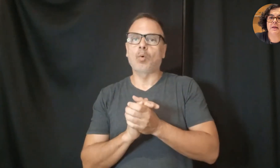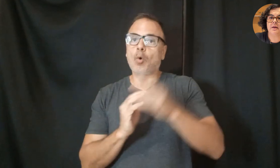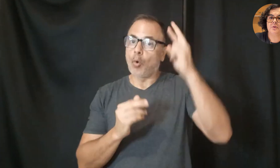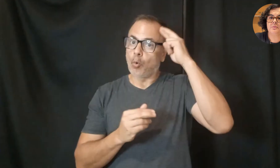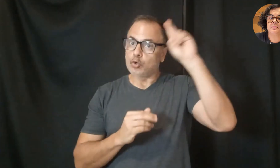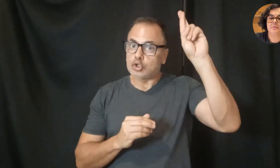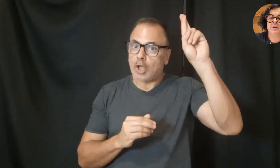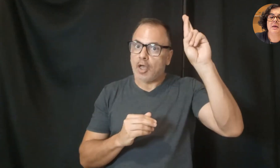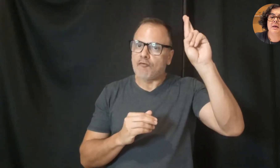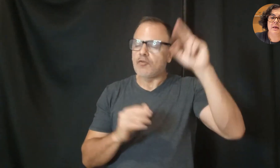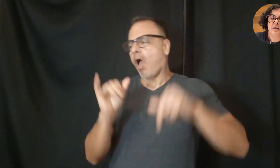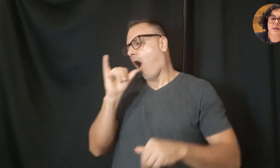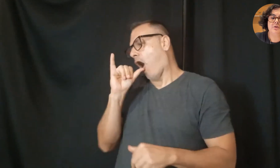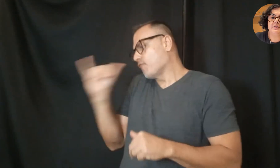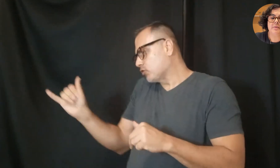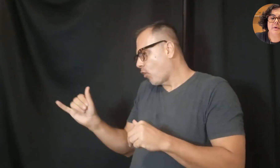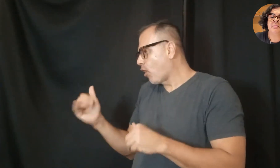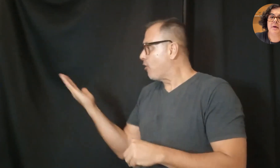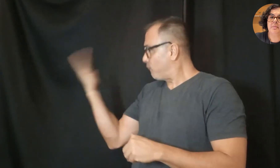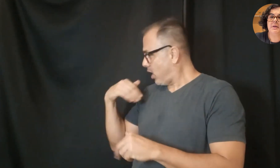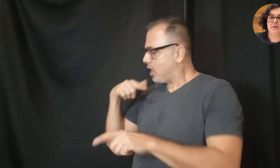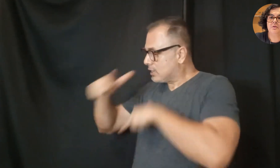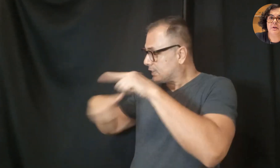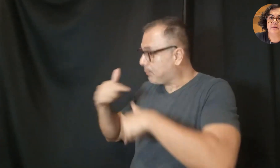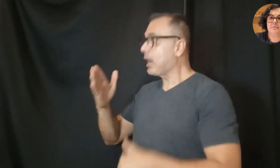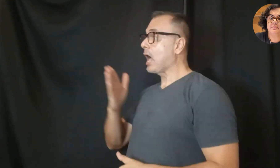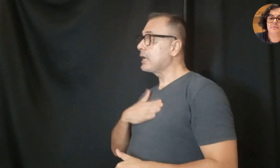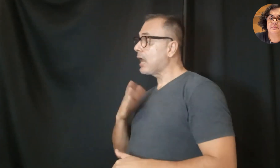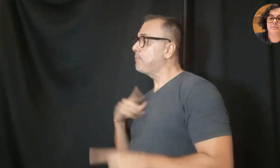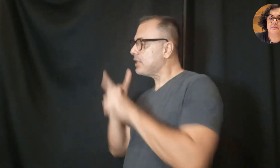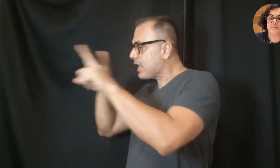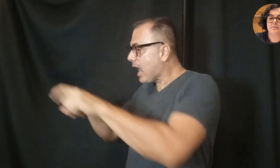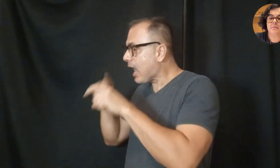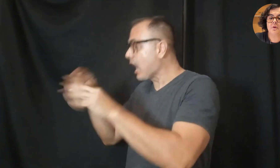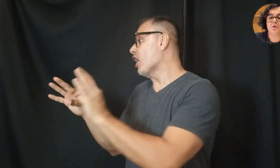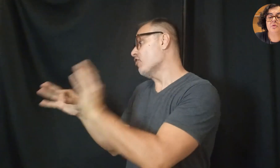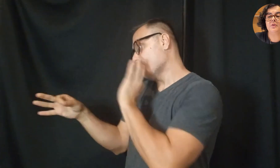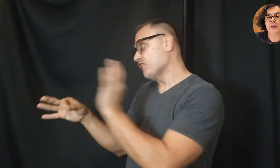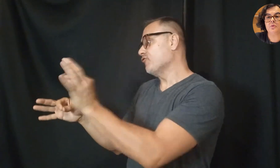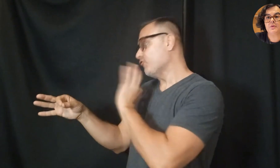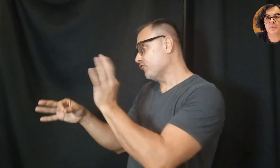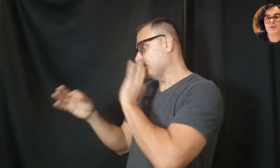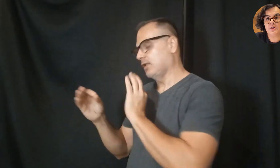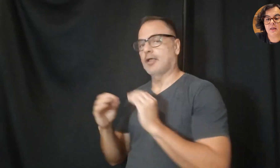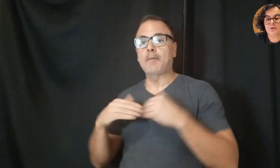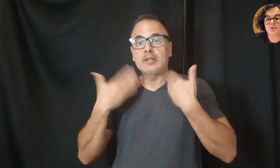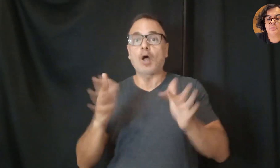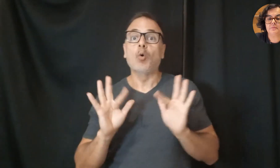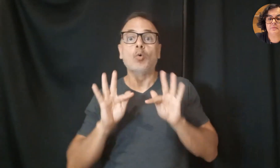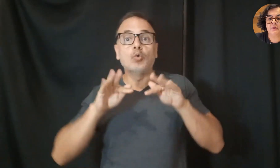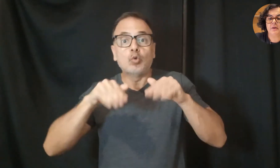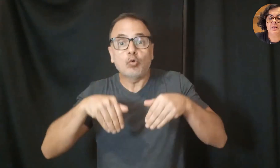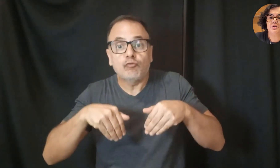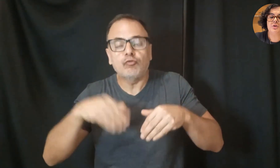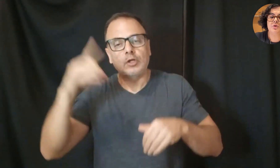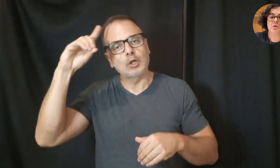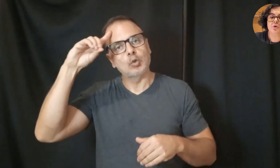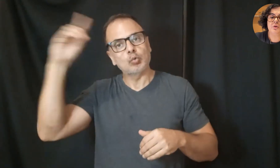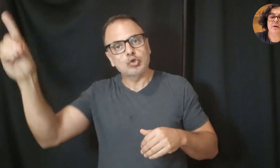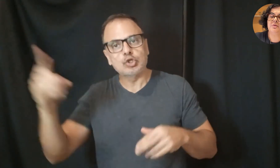proprietário: Ide também para a minha vinha. No final do expediente, disse o dono da vinha